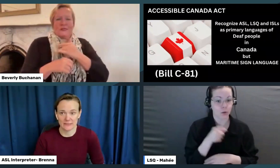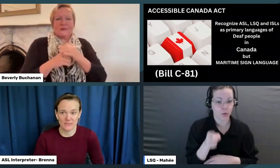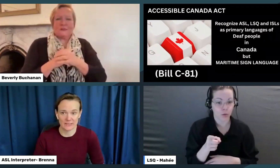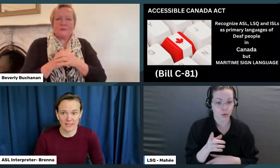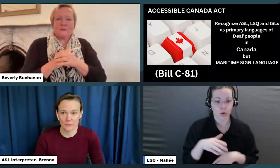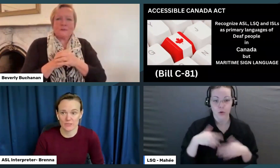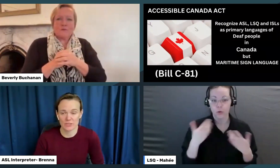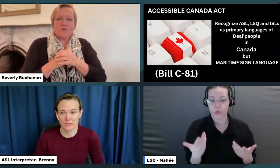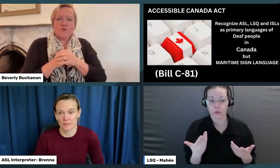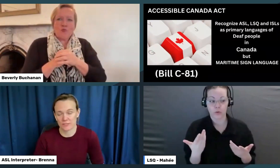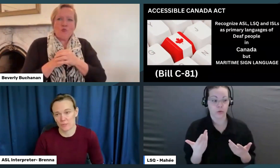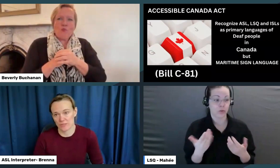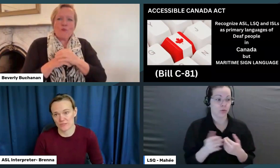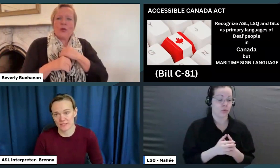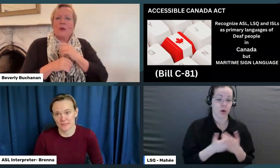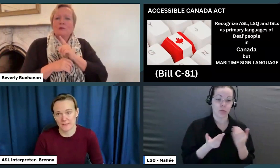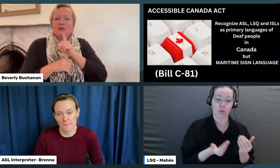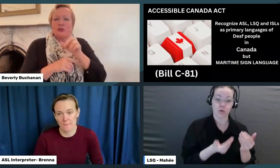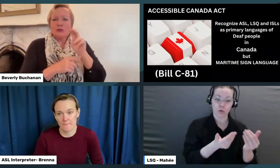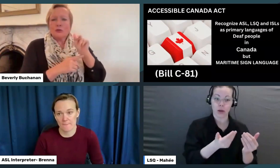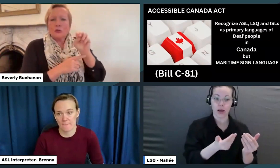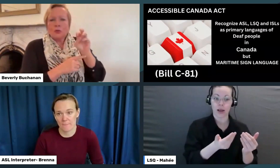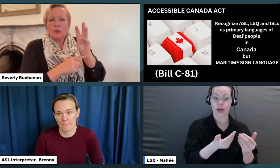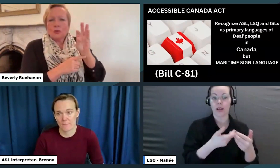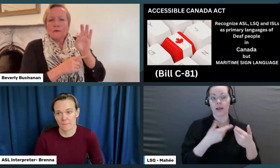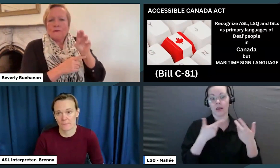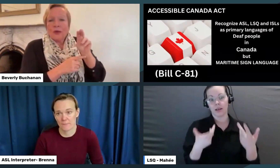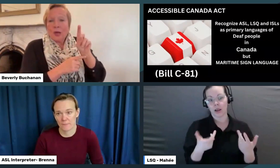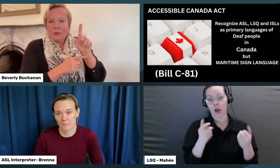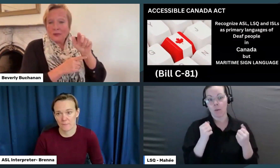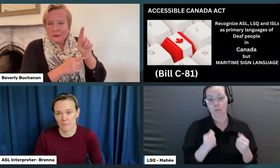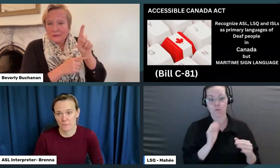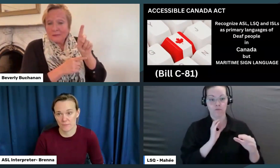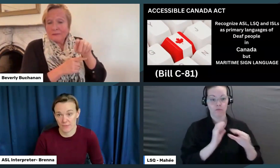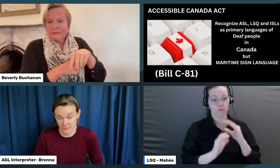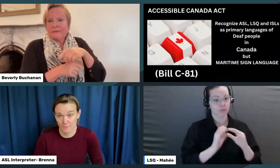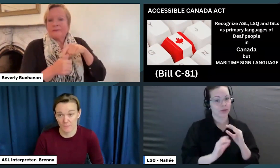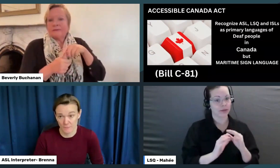d'extinction, mais c'est le cas dans toutes les provinces.